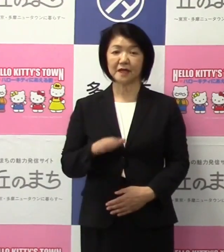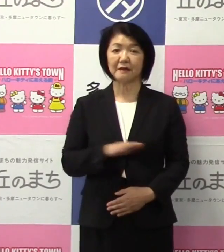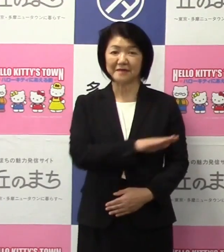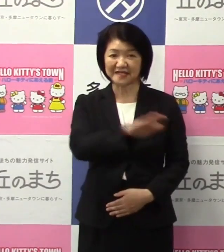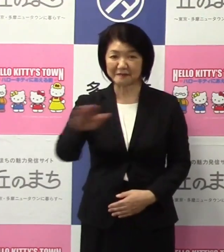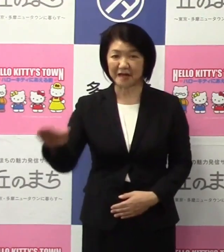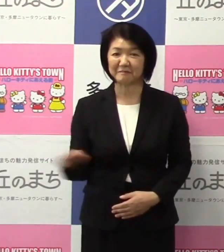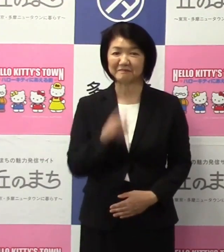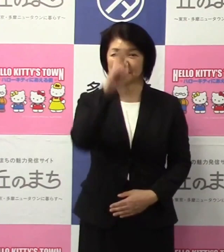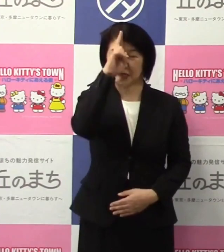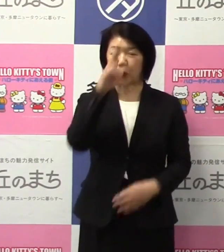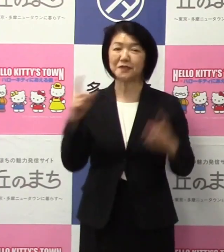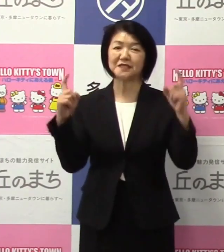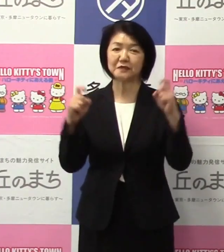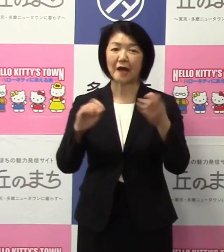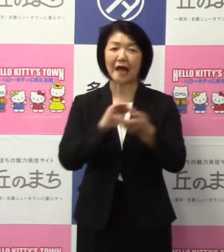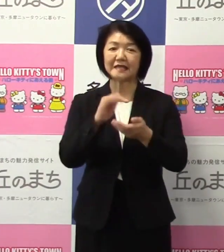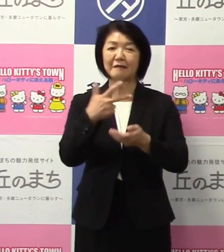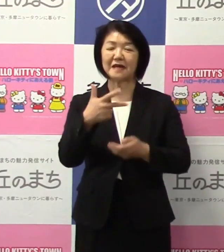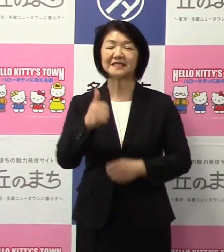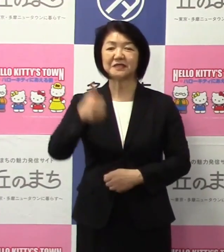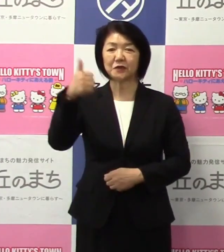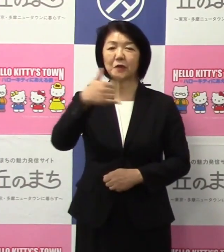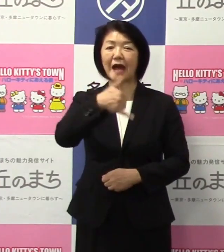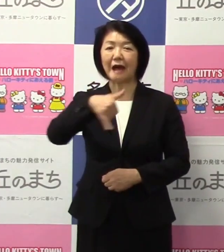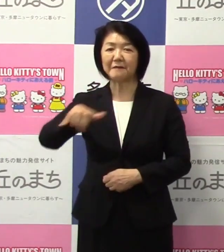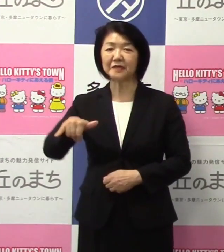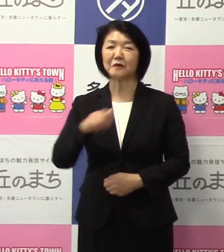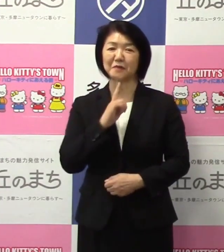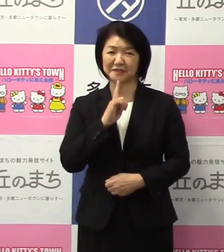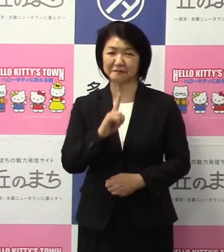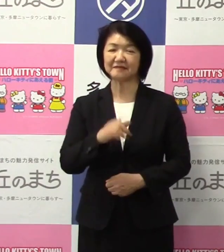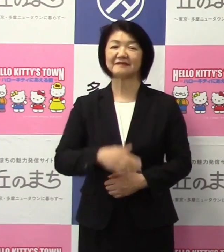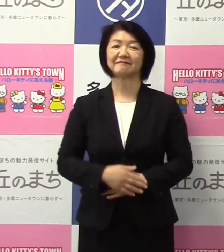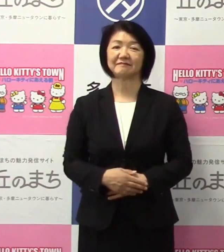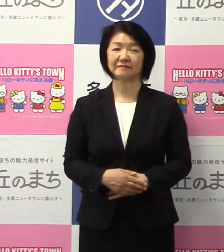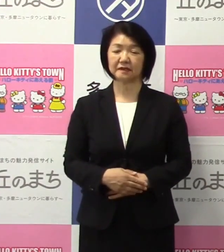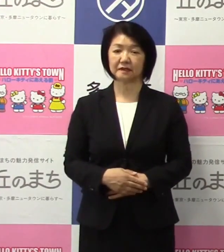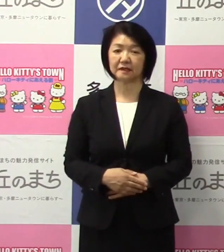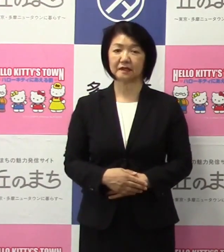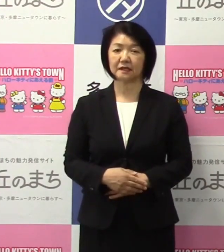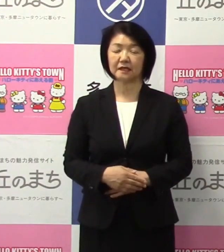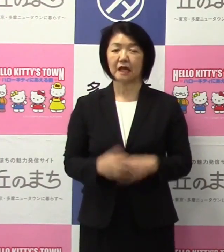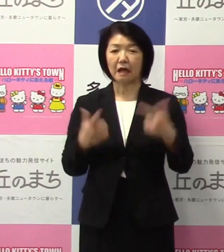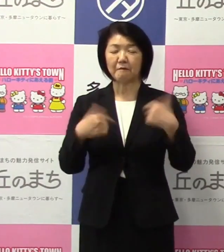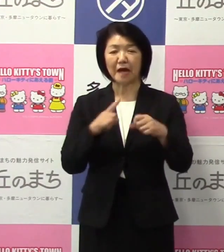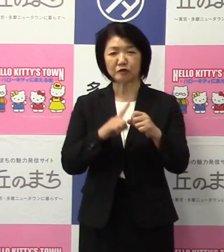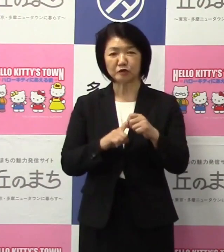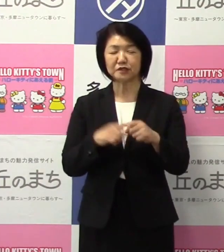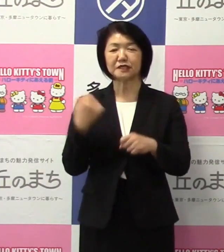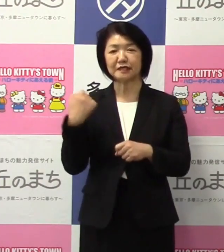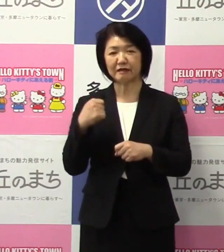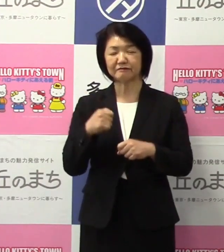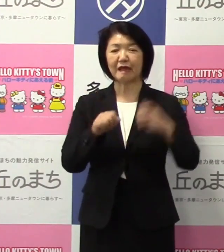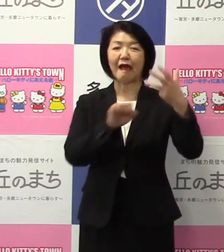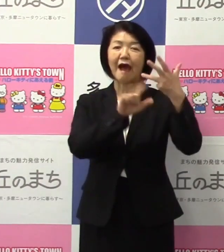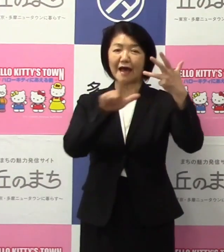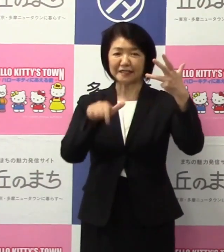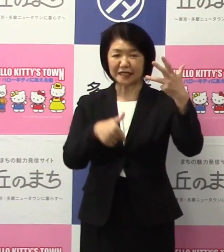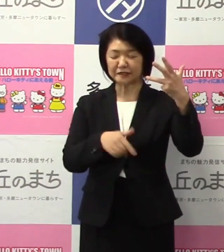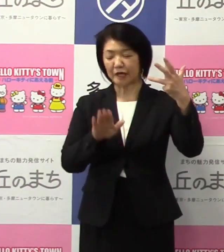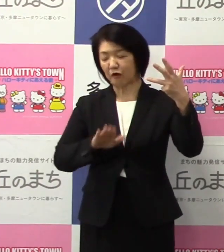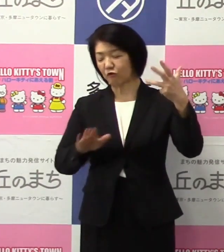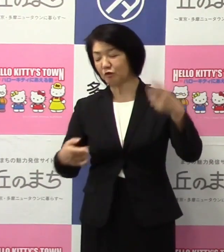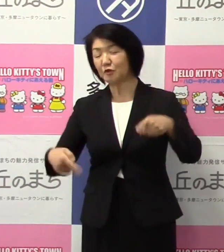皆さんこんにちは。多摩市長の阿部博之です。例年の夏であれば子どもたちと共